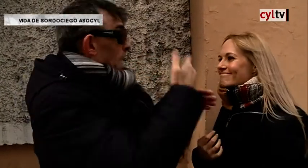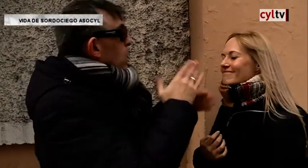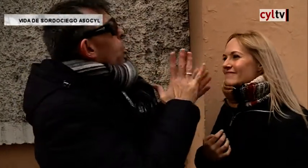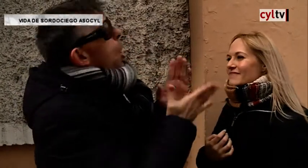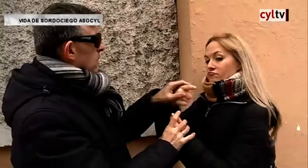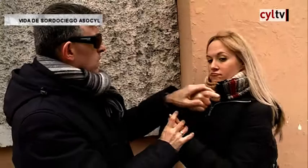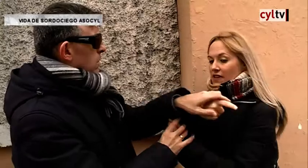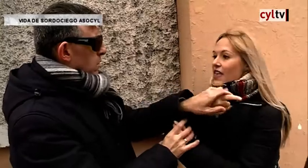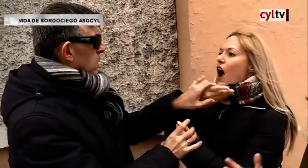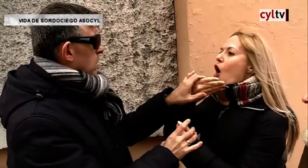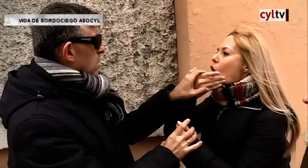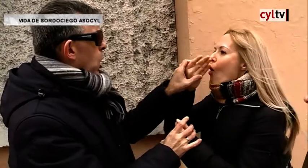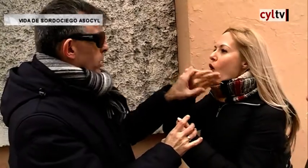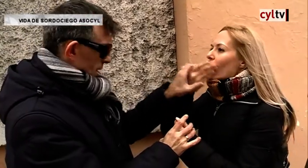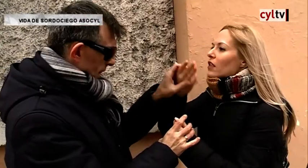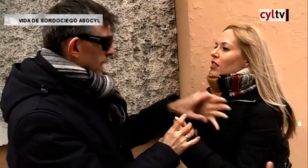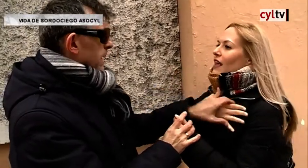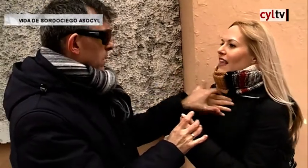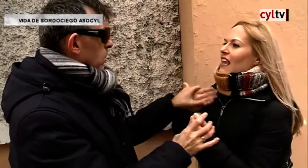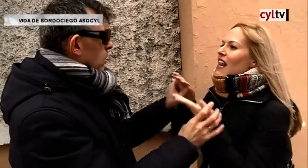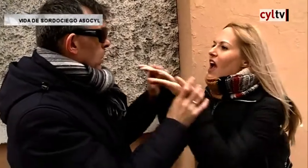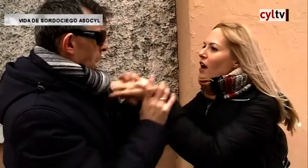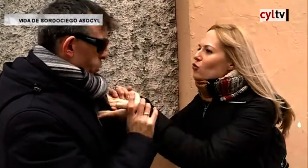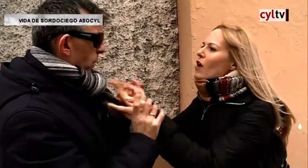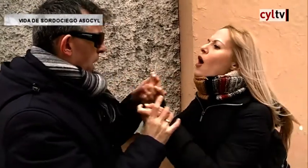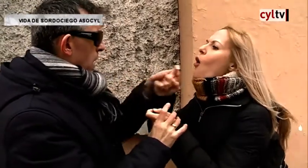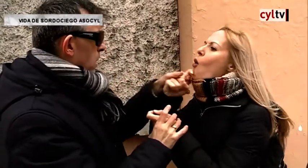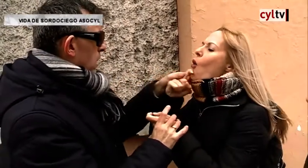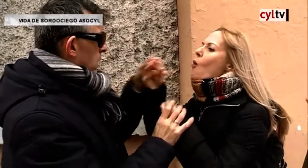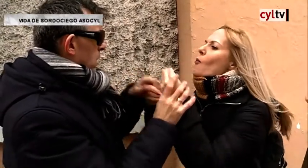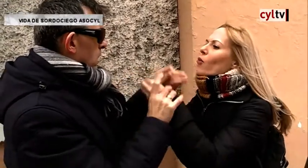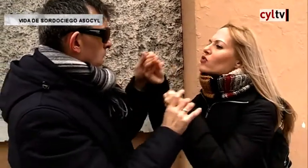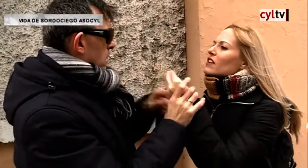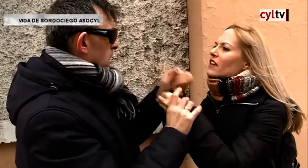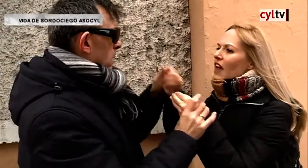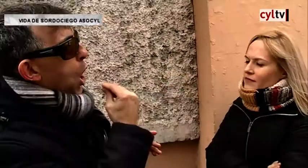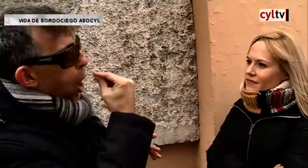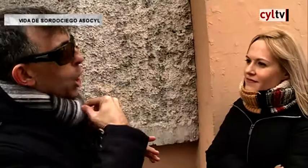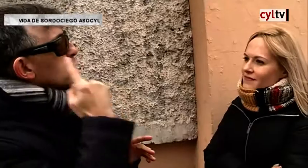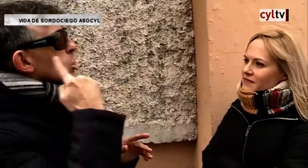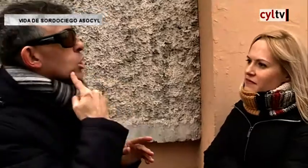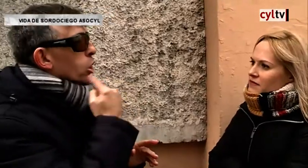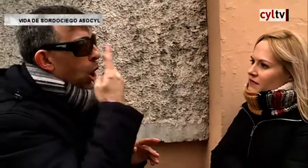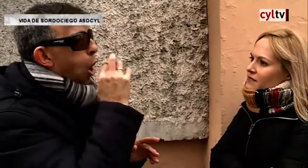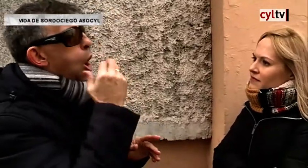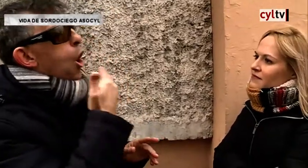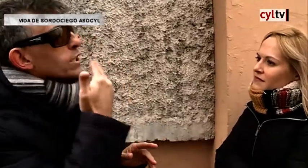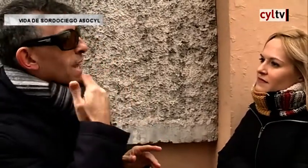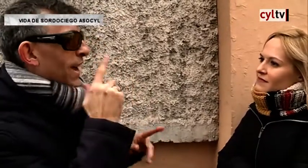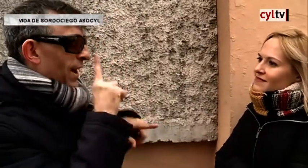cariño. Si quiero ayudarle a cruzar la calle, ¿cómo tendría que hacerlo? Lo primero que yo pienso es que tendrías que observar a la